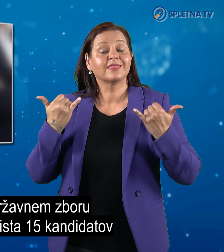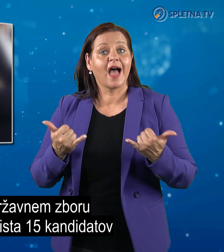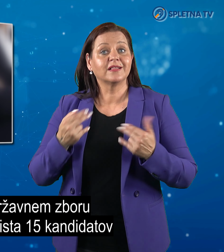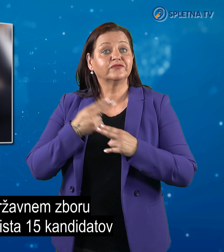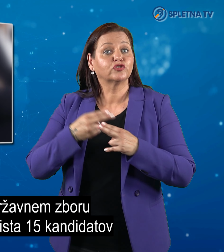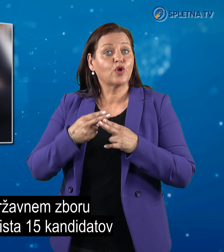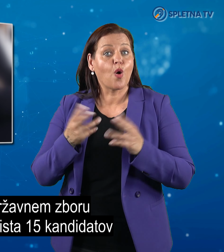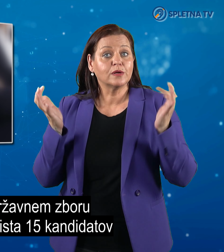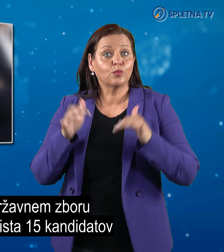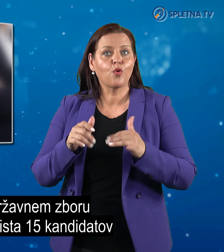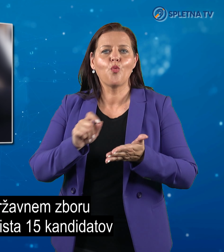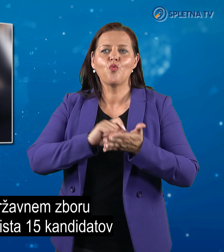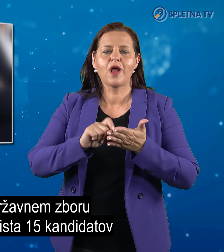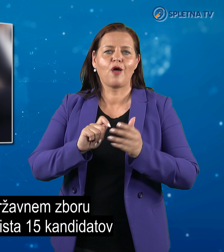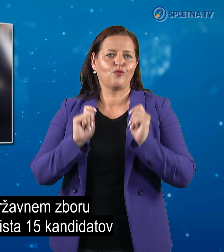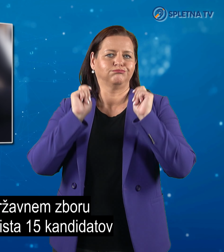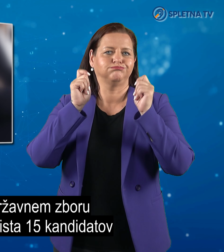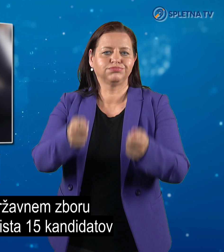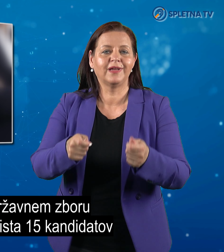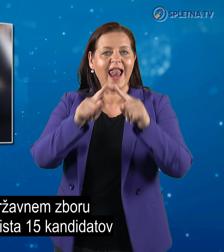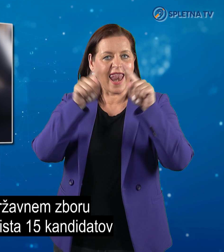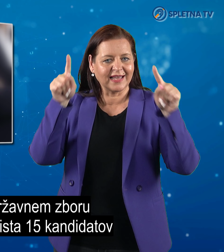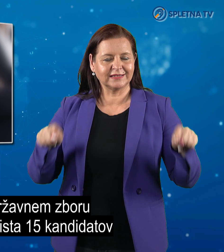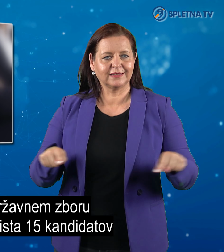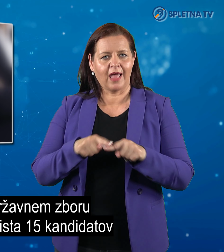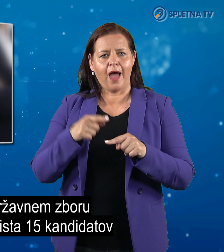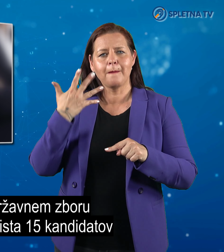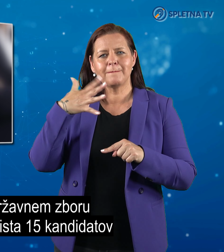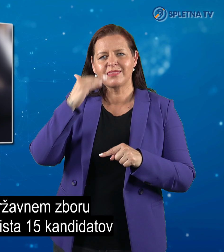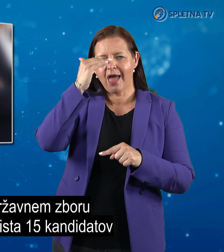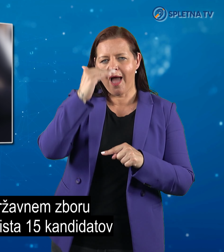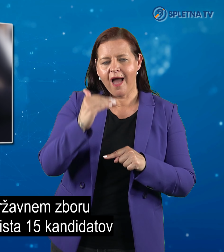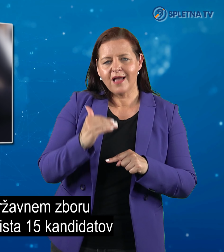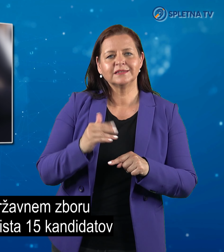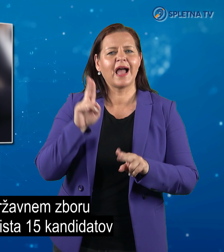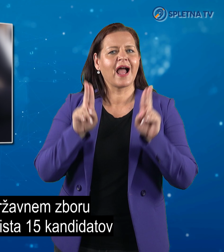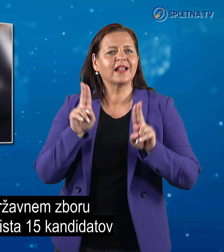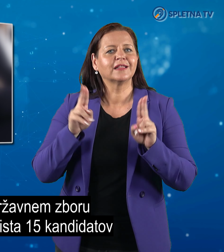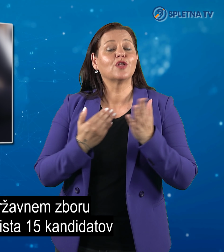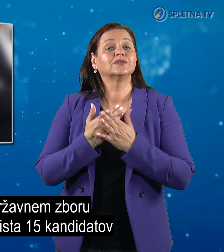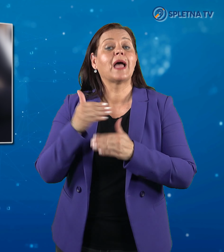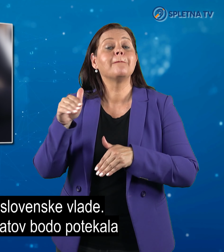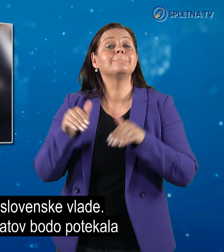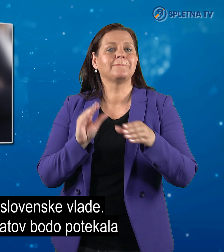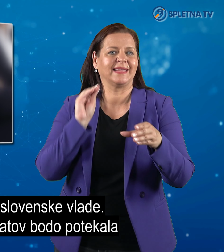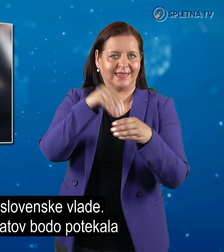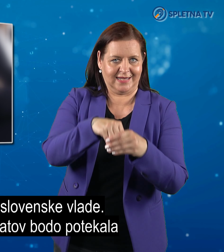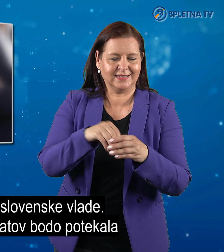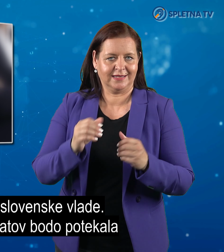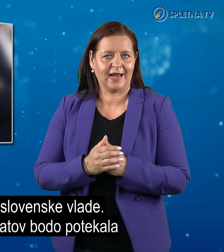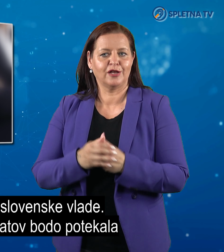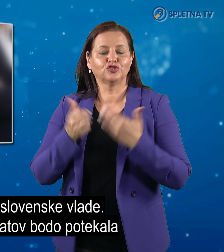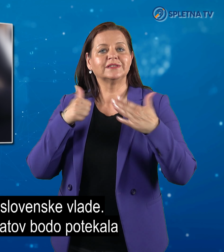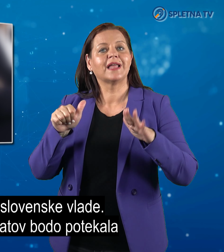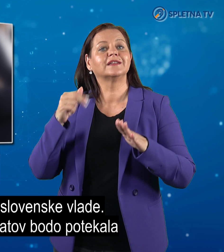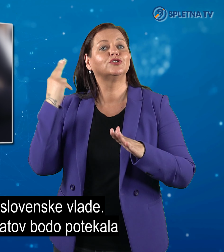Danes je v državnem zboru uradno vložena lista 15 kandidatov za ministre 16. slovenske vlade.